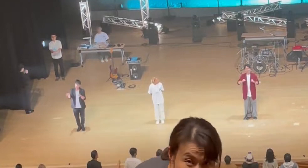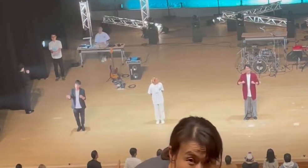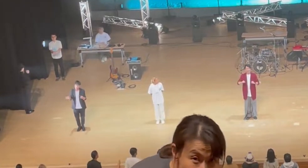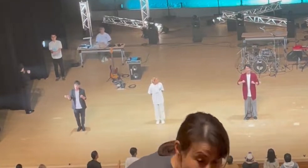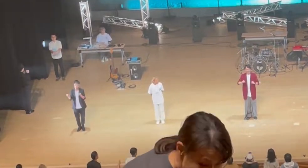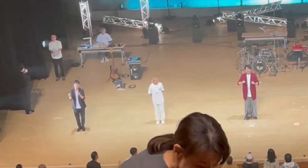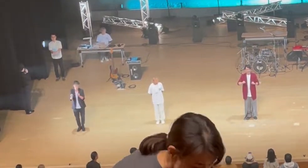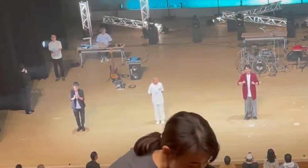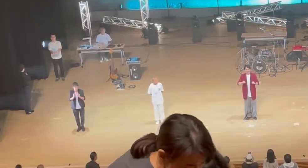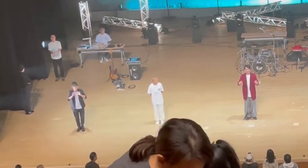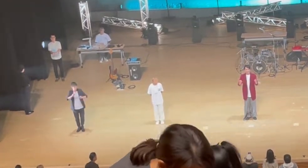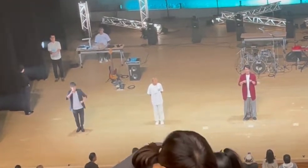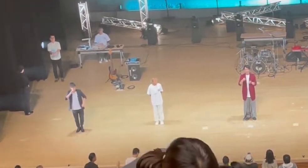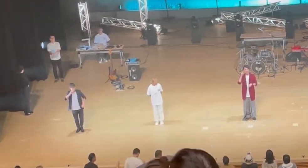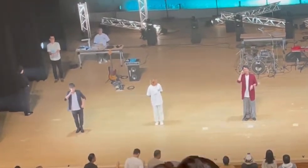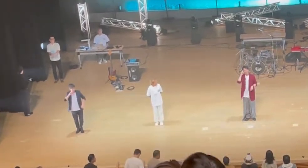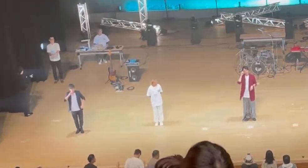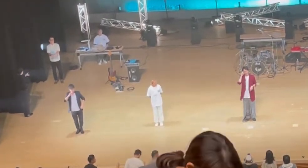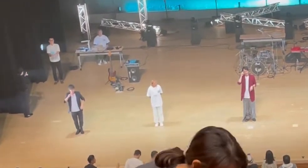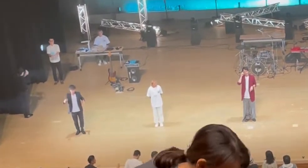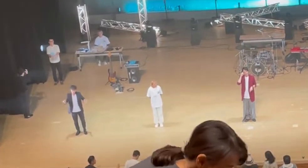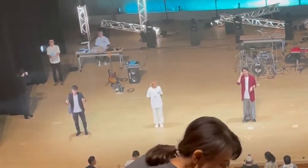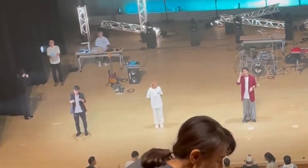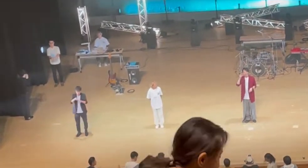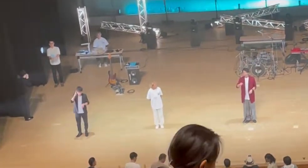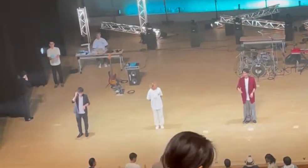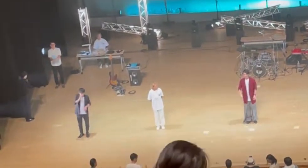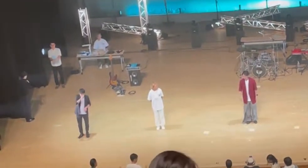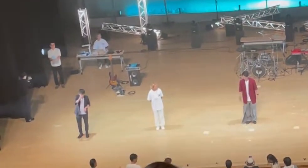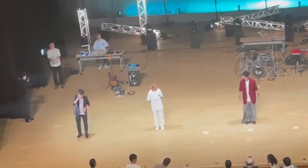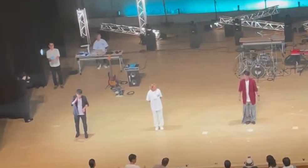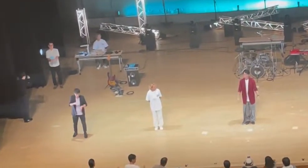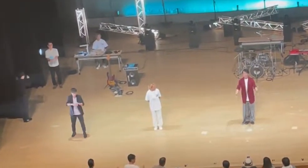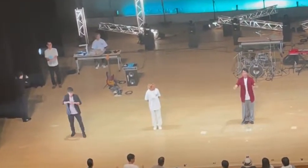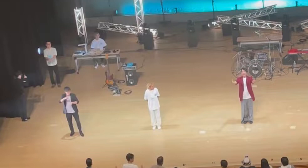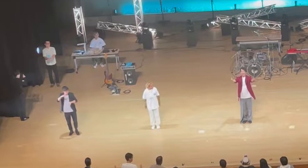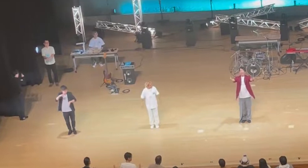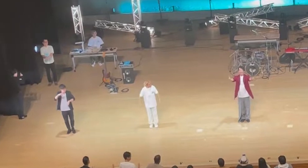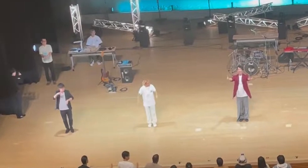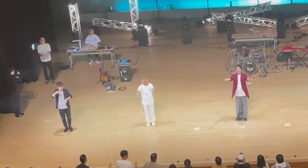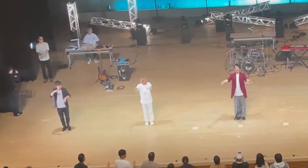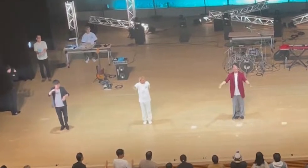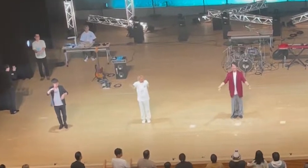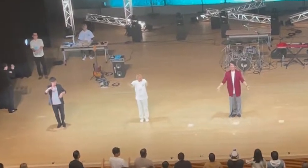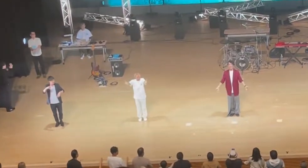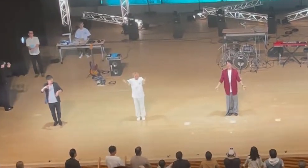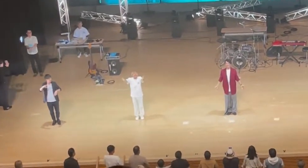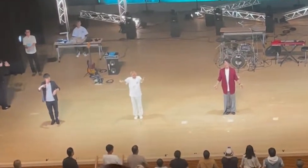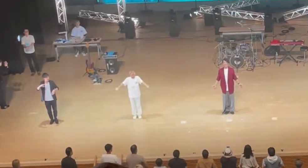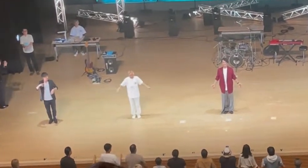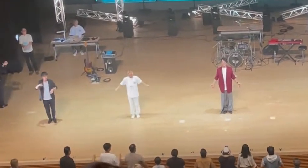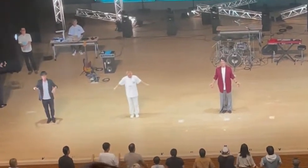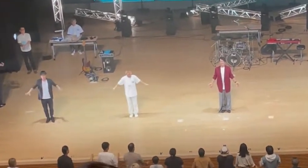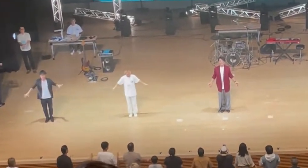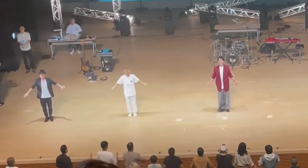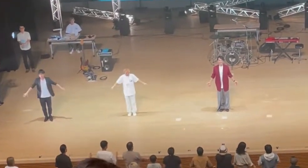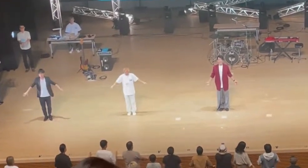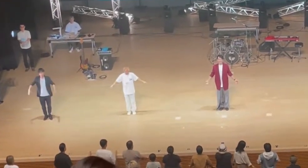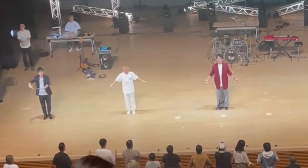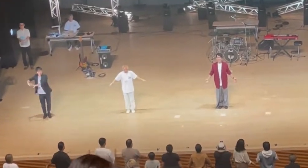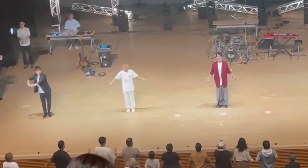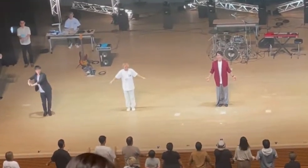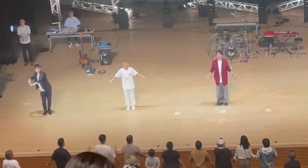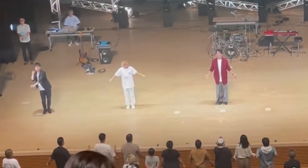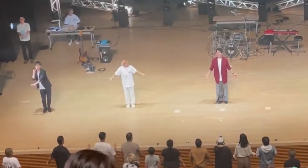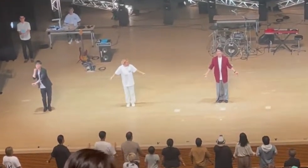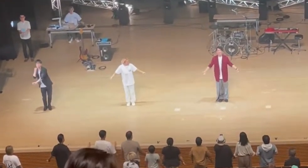やっていきますので、一緒に覚えてみてください。最初、手をつないでもいいし、手をつながってもいいです。手を